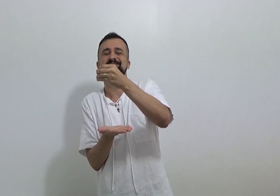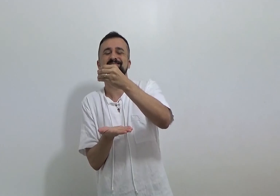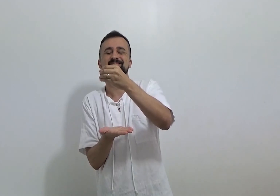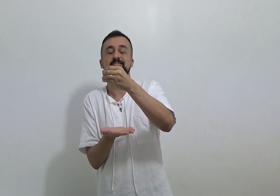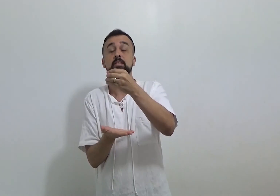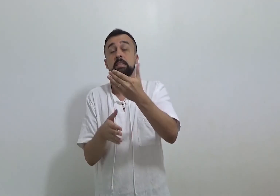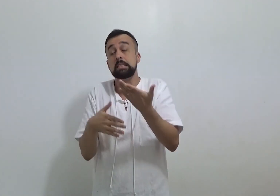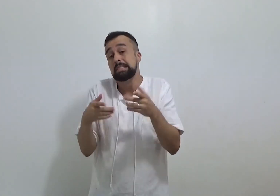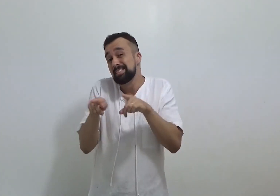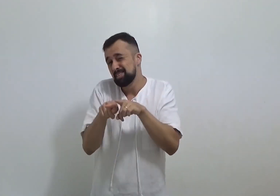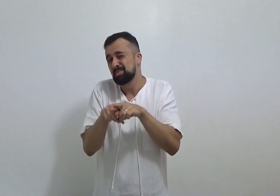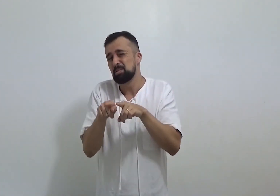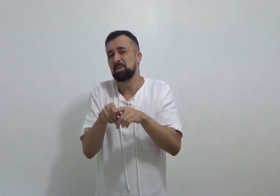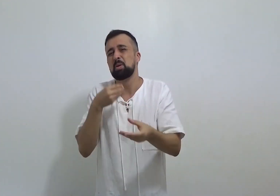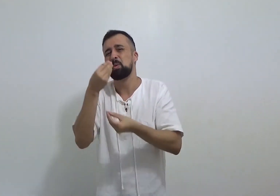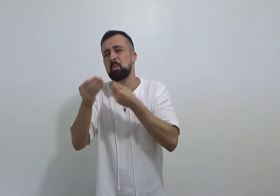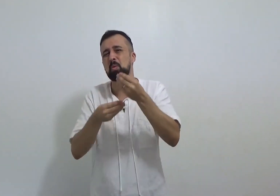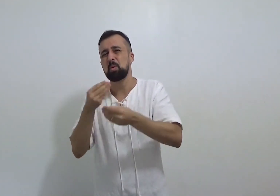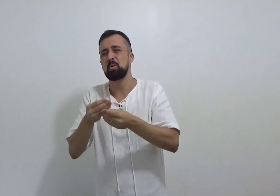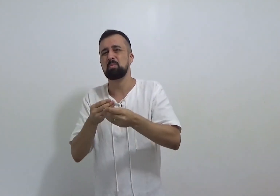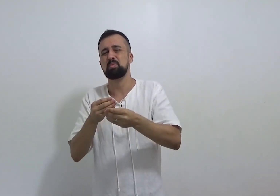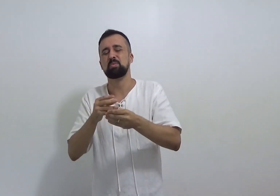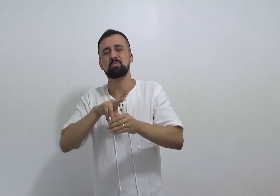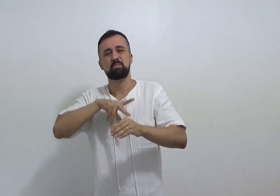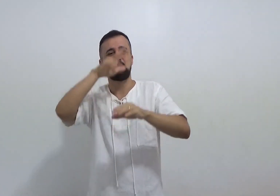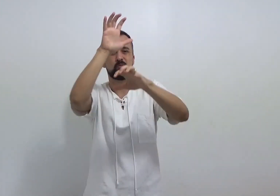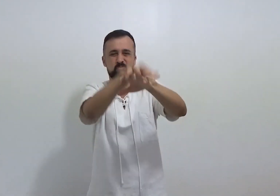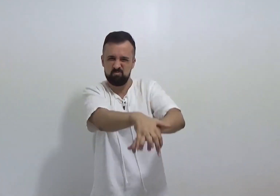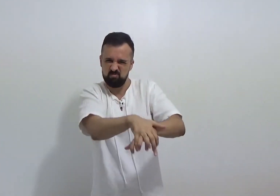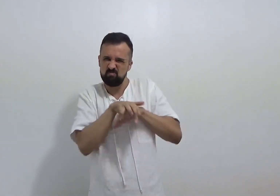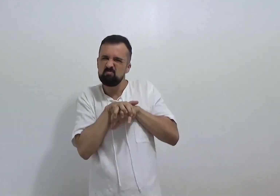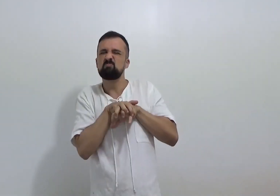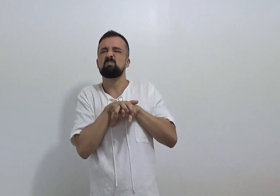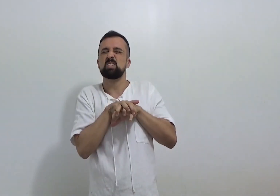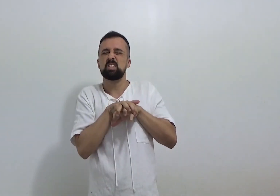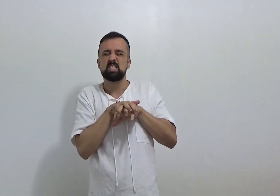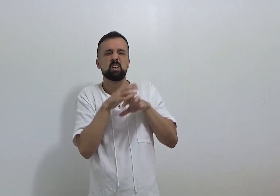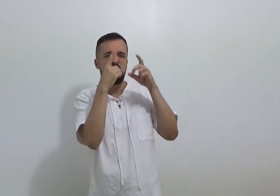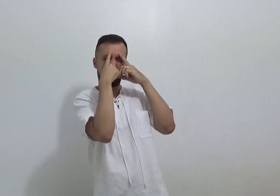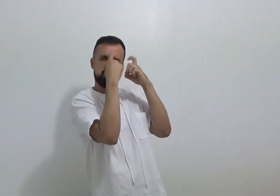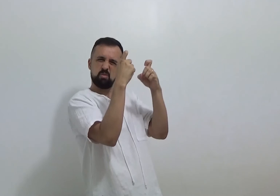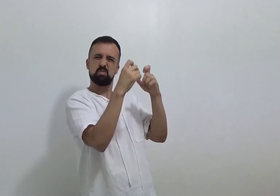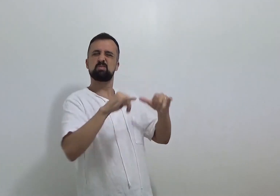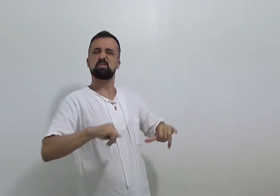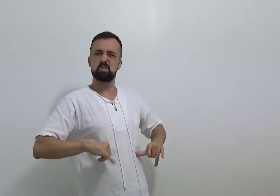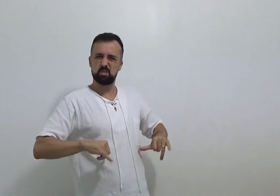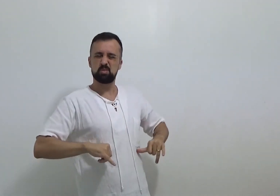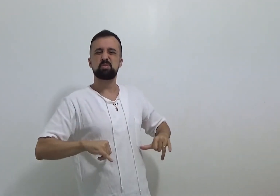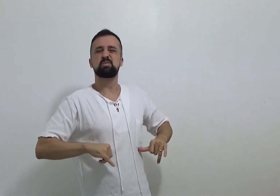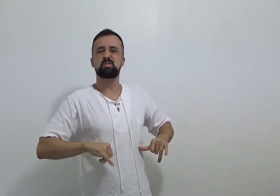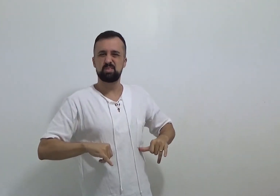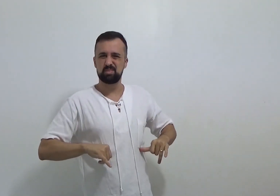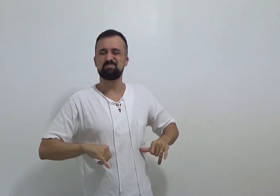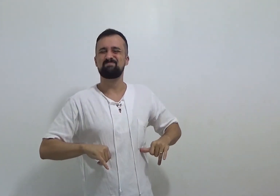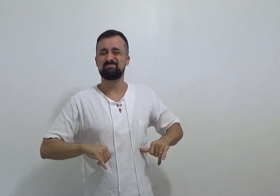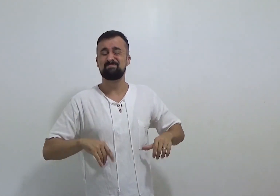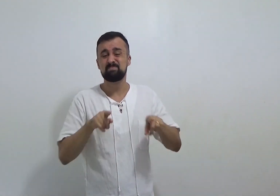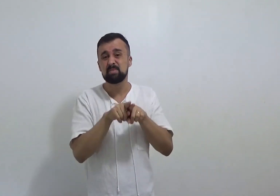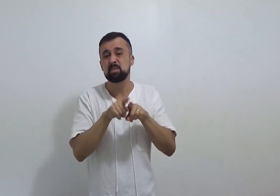Aprendemos também que esses povos são a base de nosso país e como o processo de colonização foi